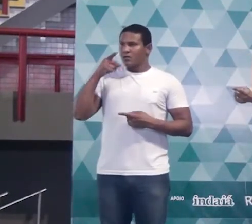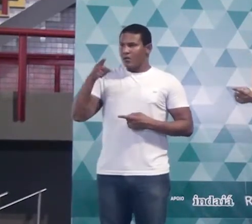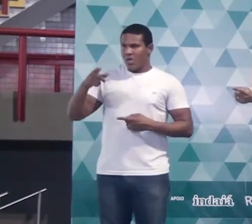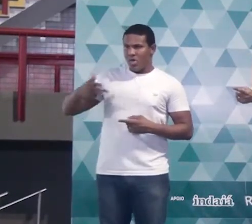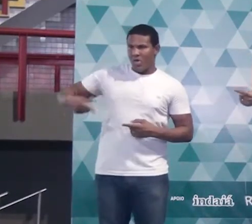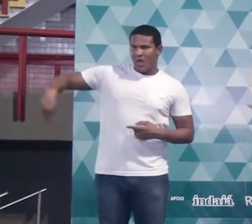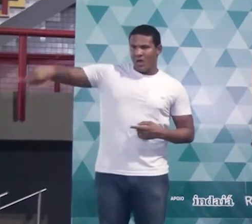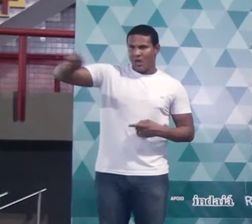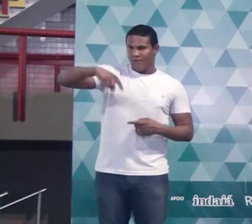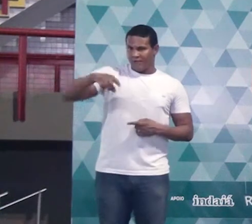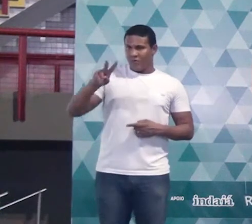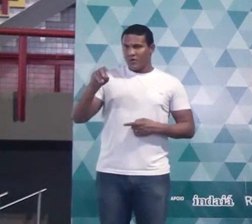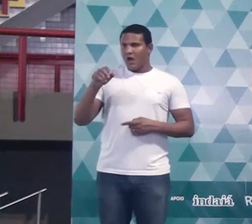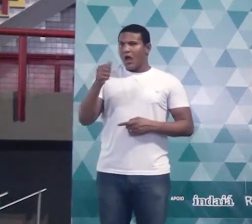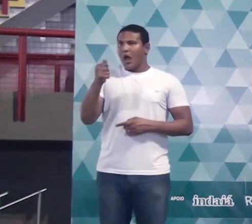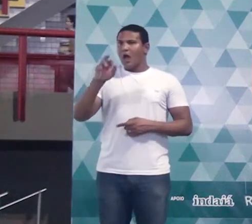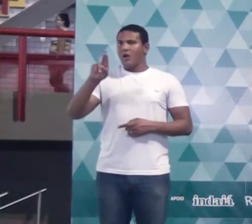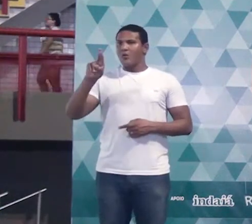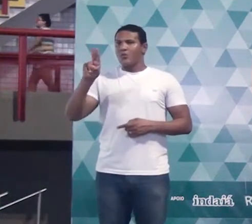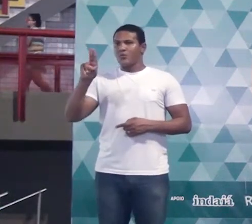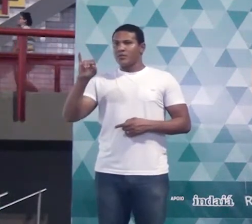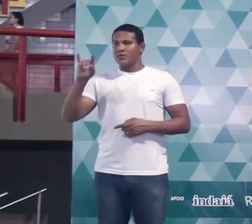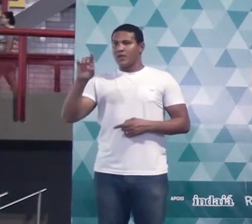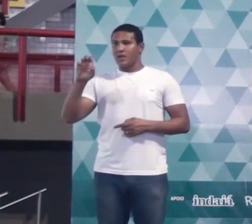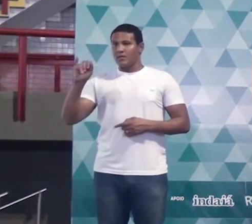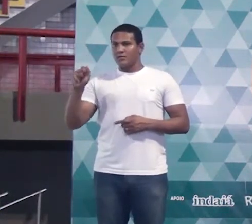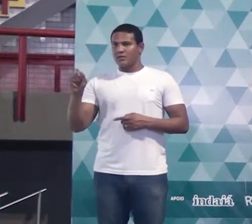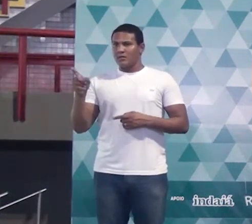arrodeia. O cearense não vigia,